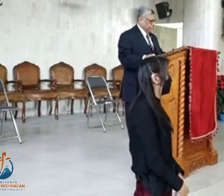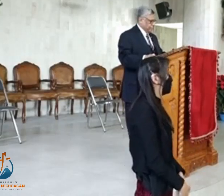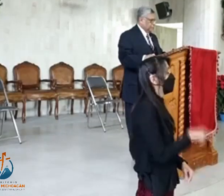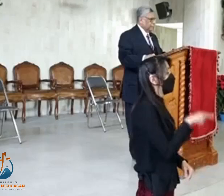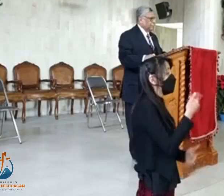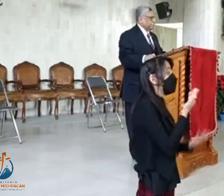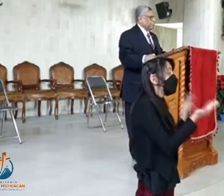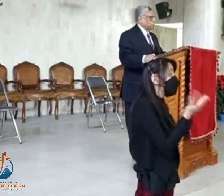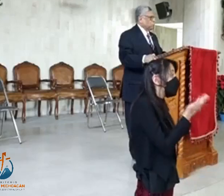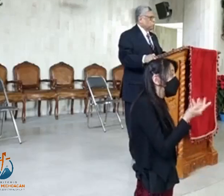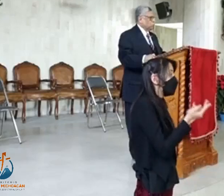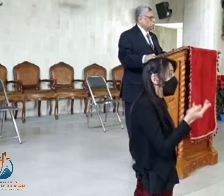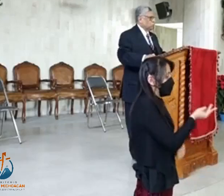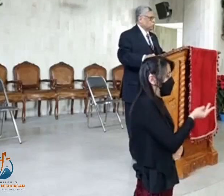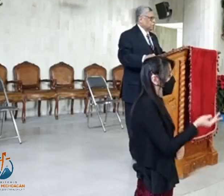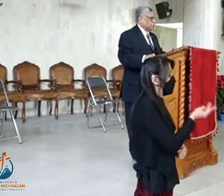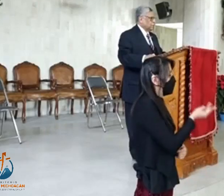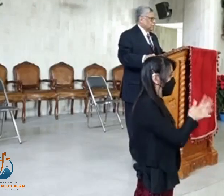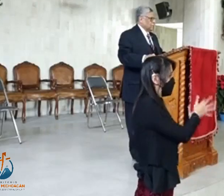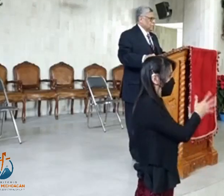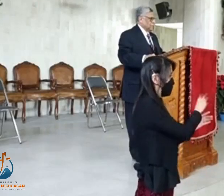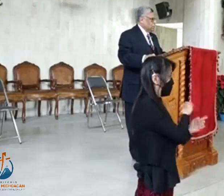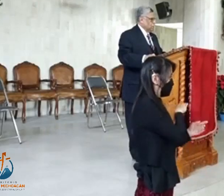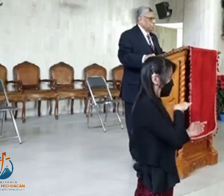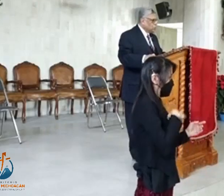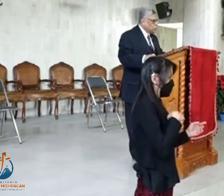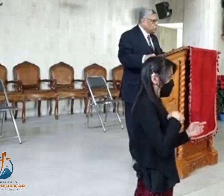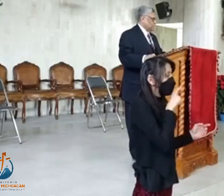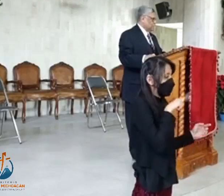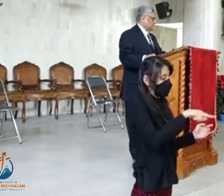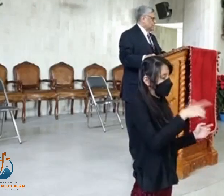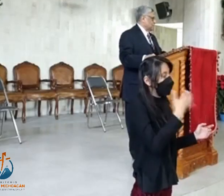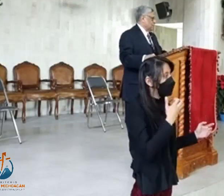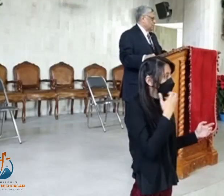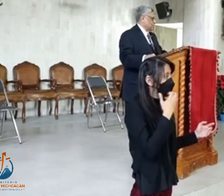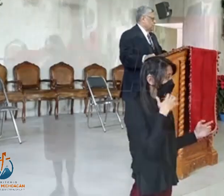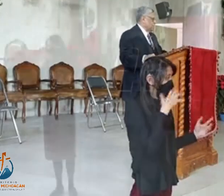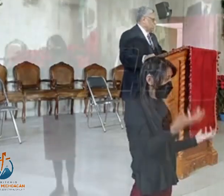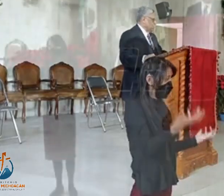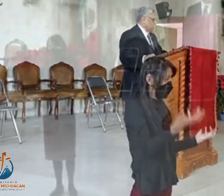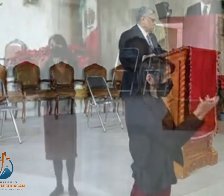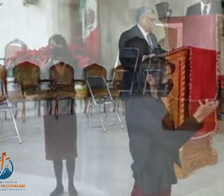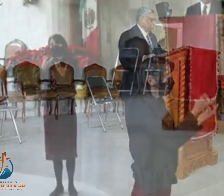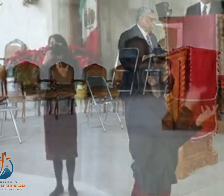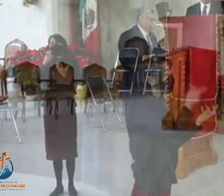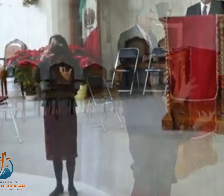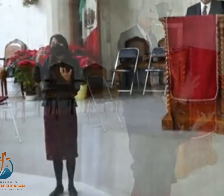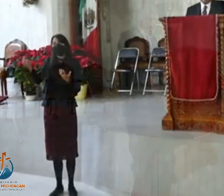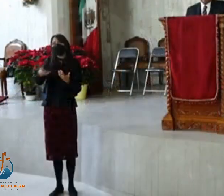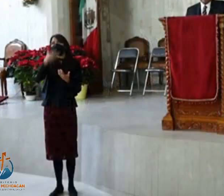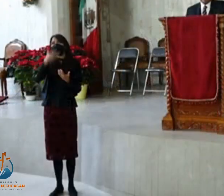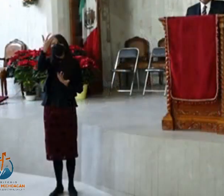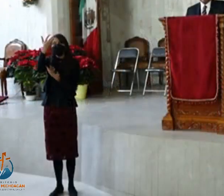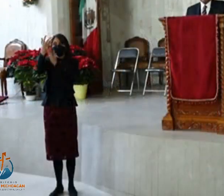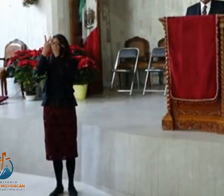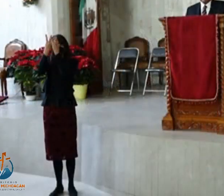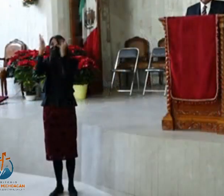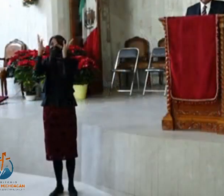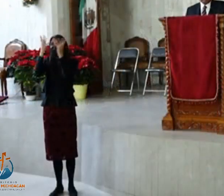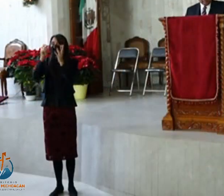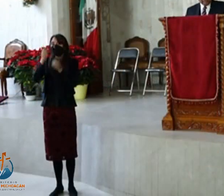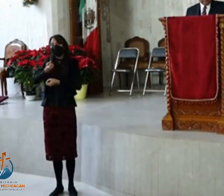judío es para nosotros una música celestial en nuestros oídos.